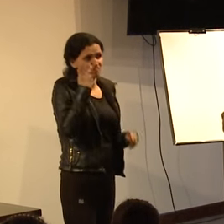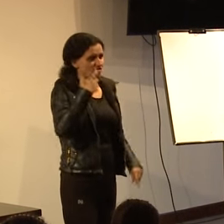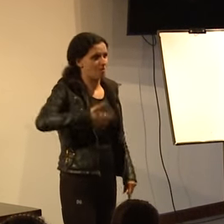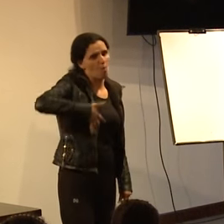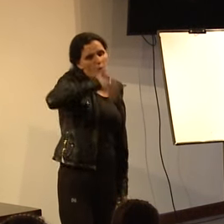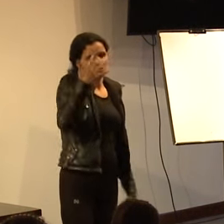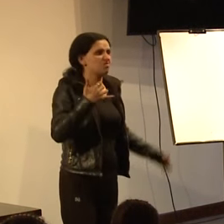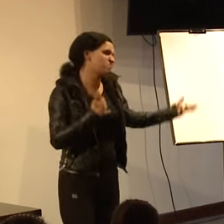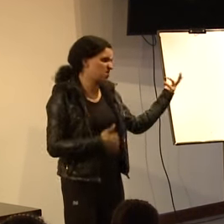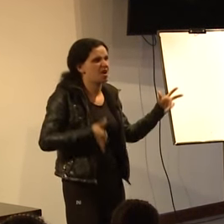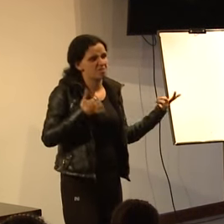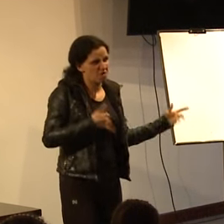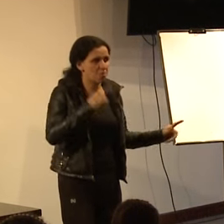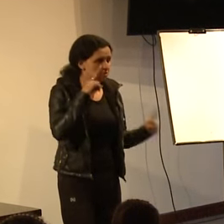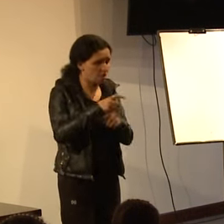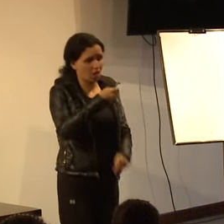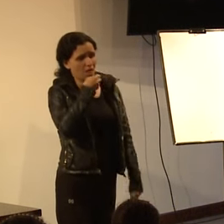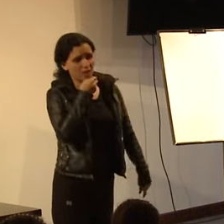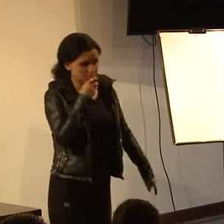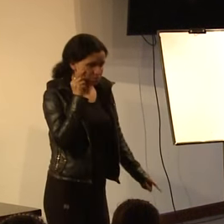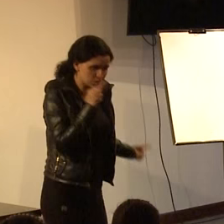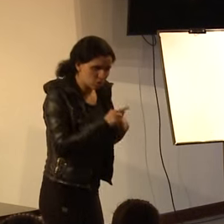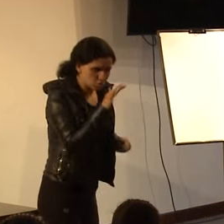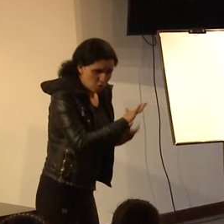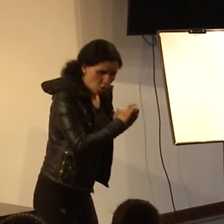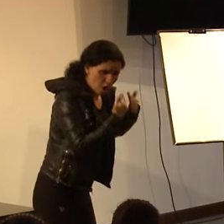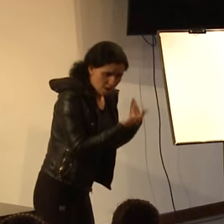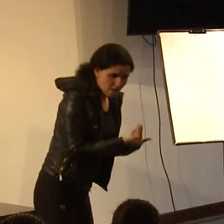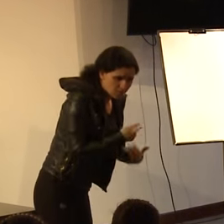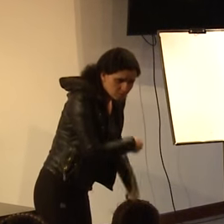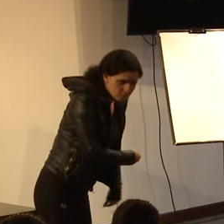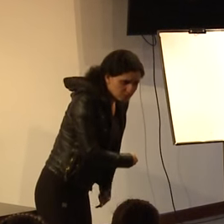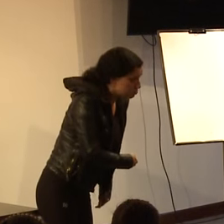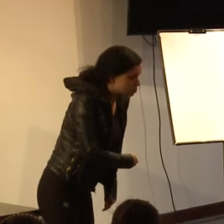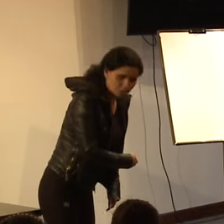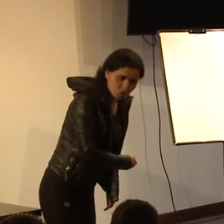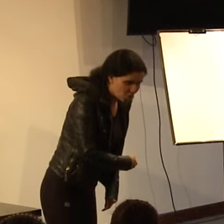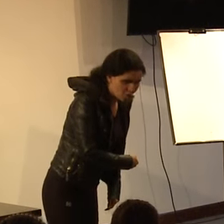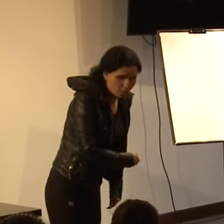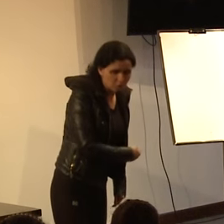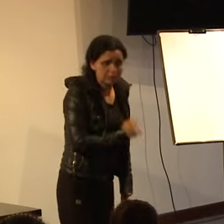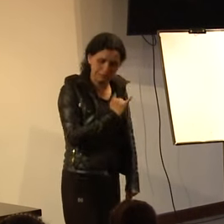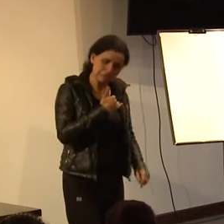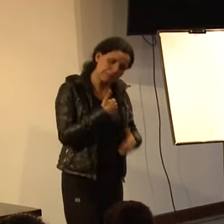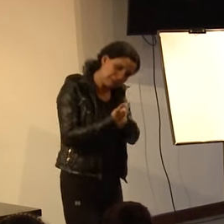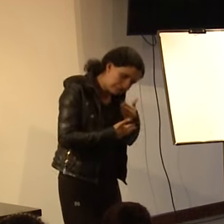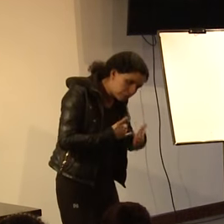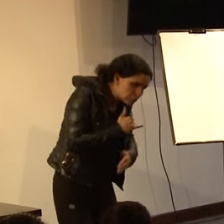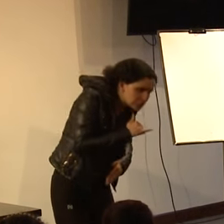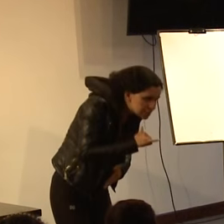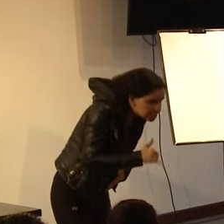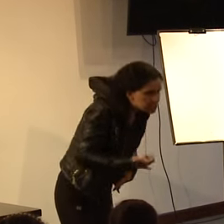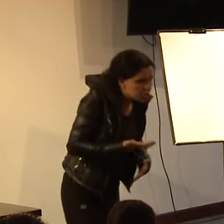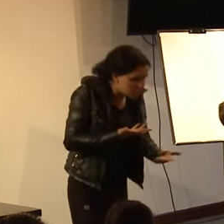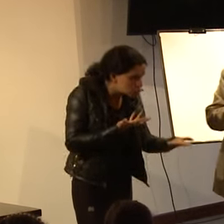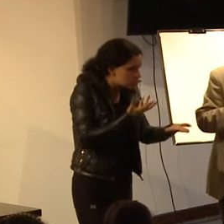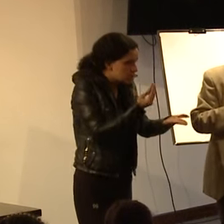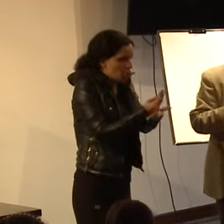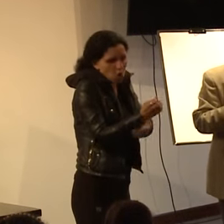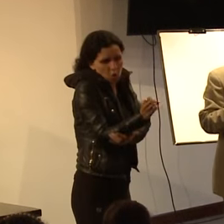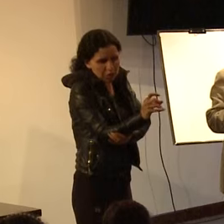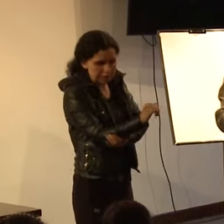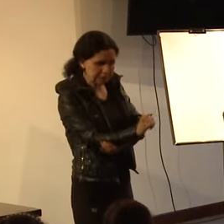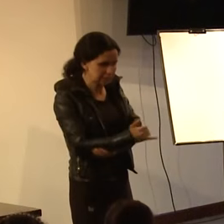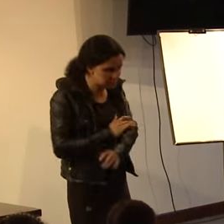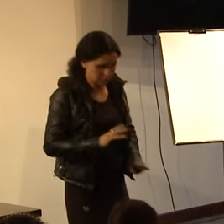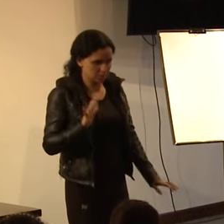conciertos. ¿Qué los hace? Pero, ¿se acuerdan lo que les dije hace un rato del proceso y el resultado? Tiene que ser parte del proceso. Y si el proceso está bien, el resultado sale. Eso no